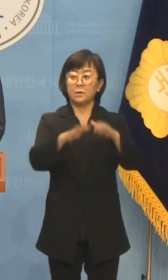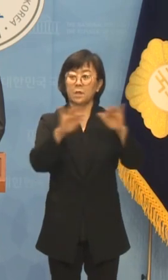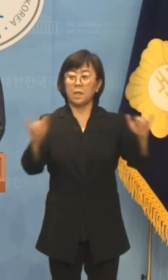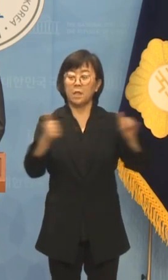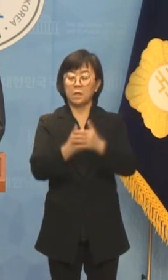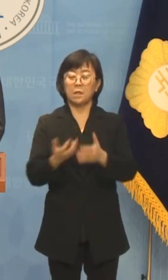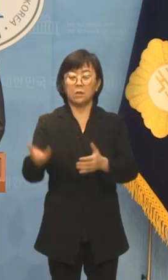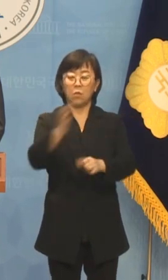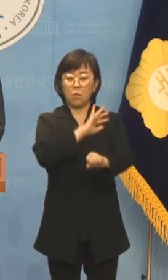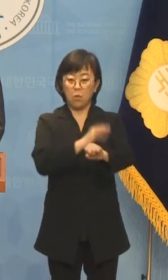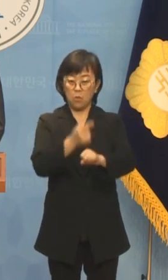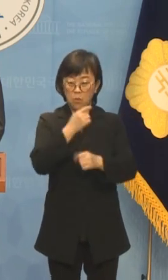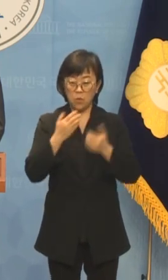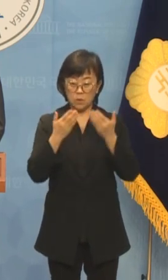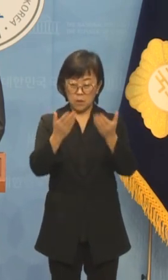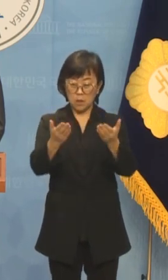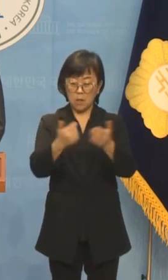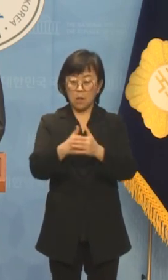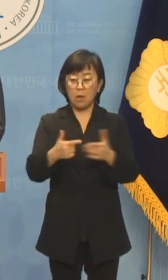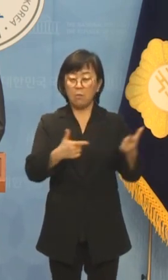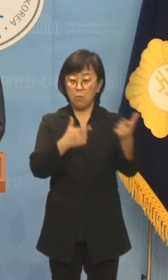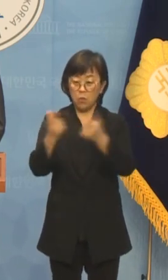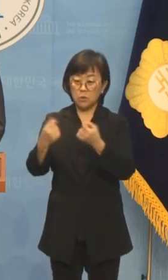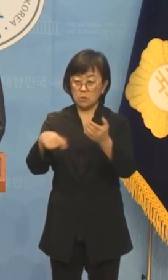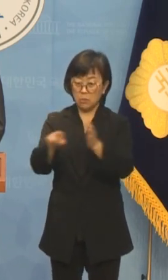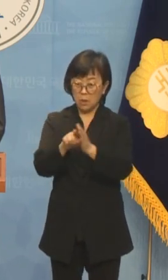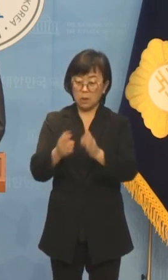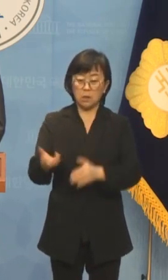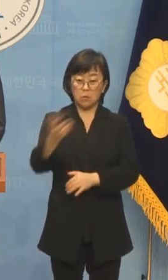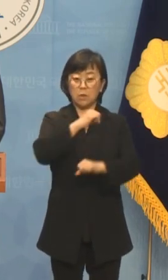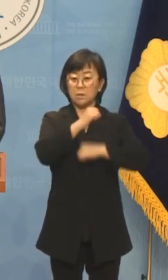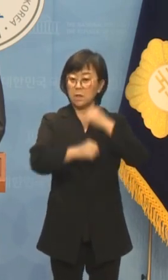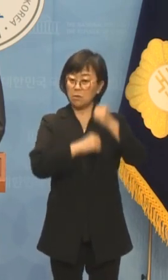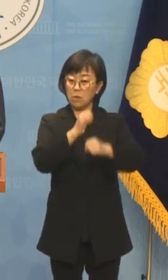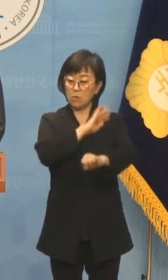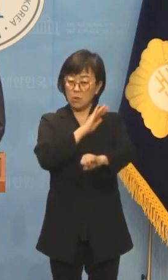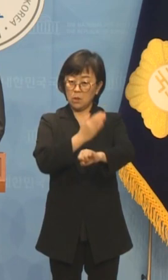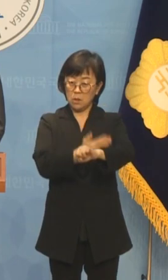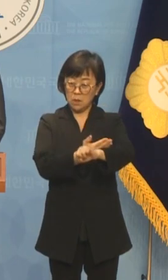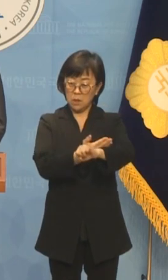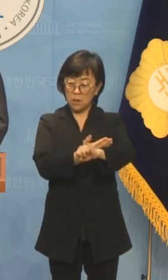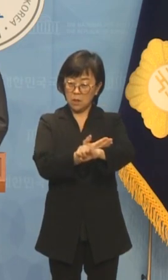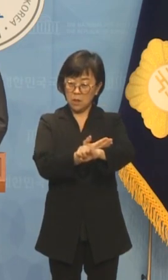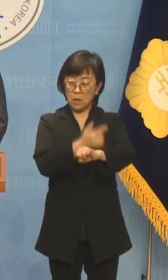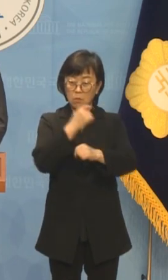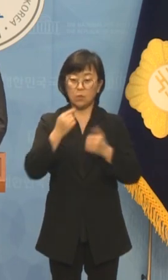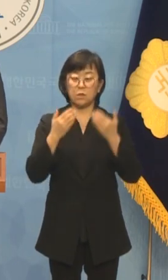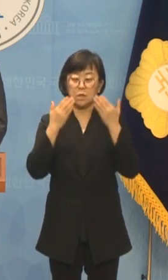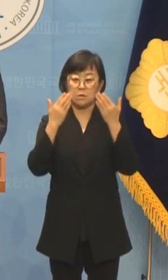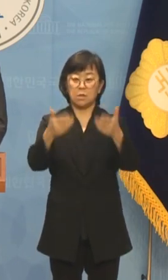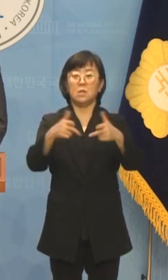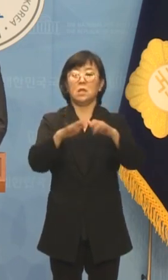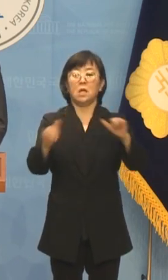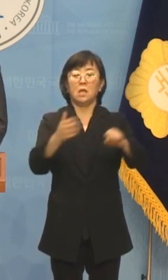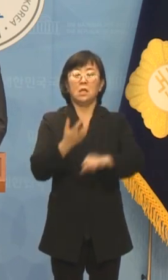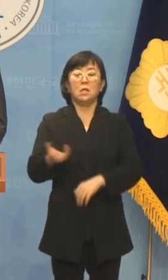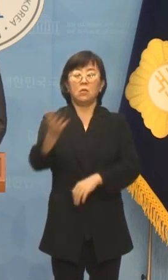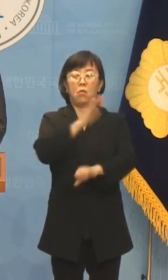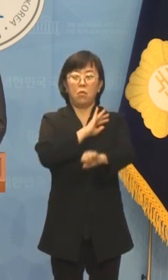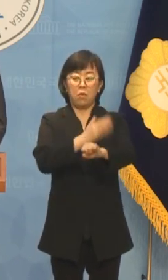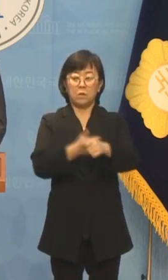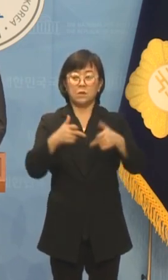이동권 보장의 핵심은 모두를 위한 이동의 자유와 권리를 보장하는 것입니다. 장애인 이동권